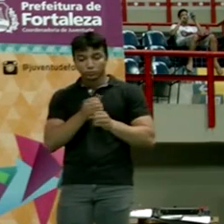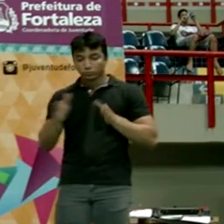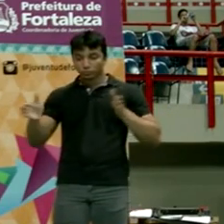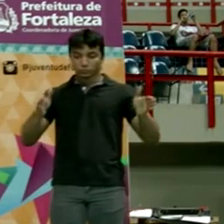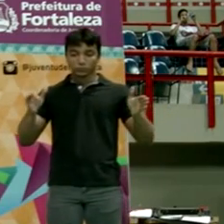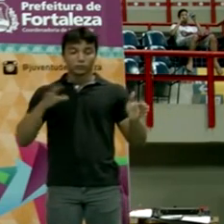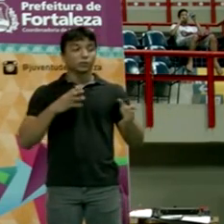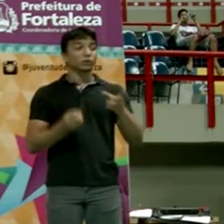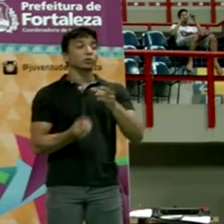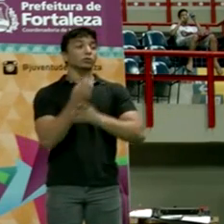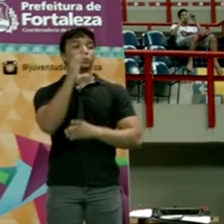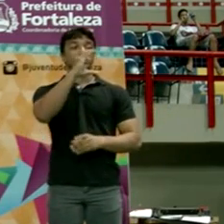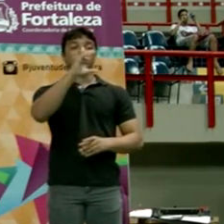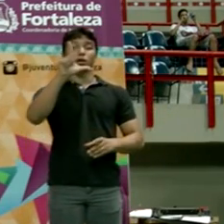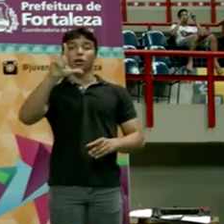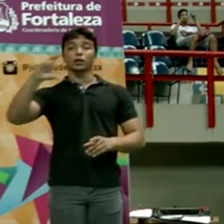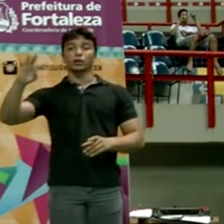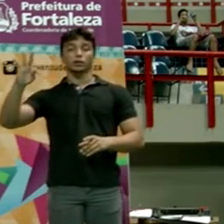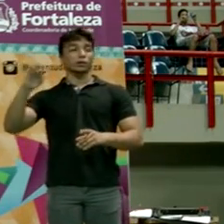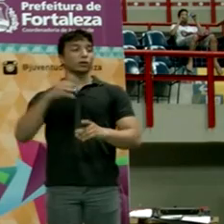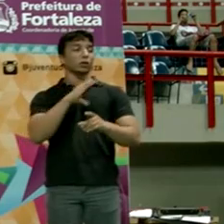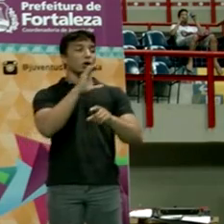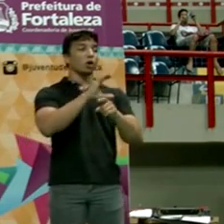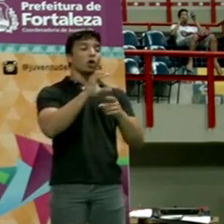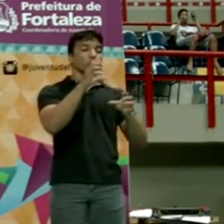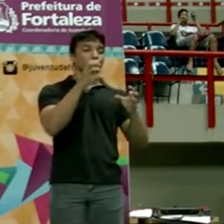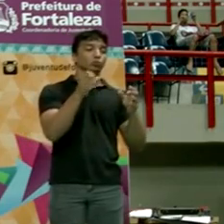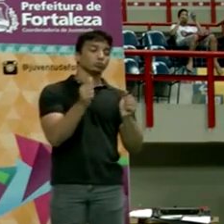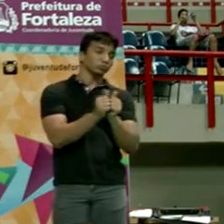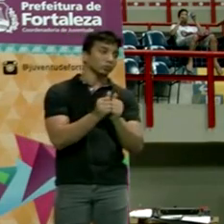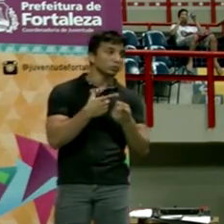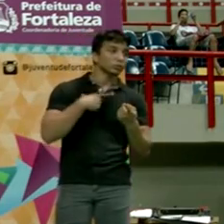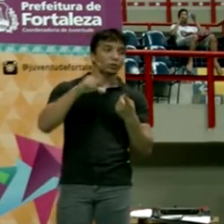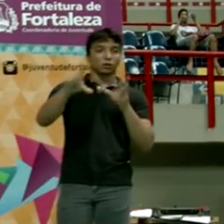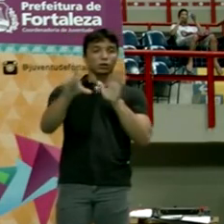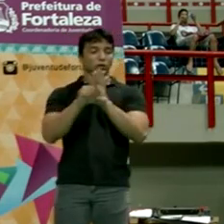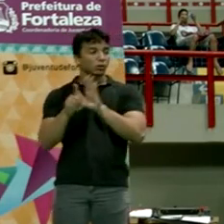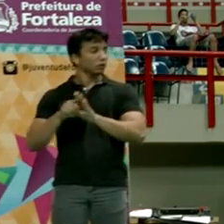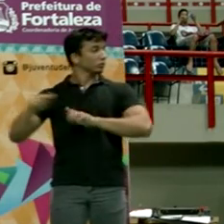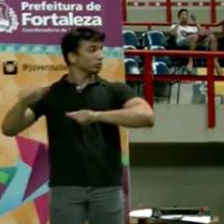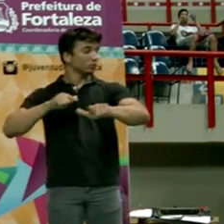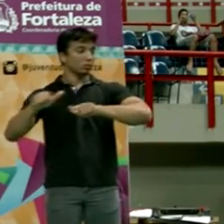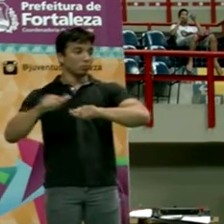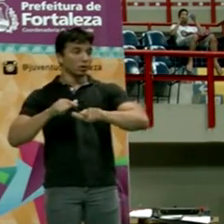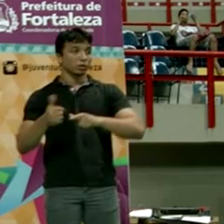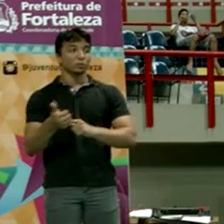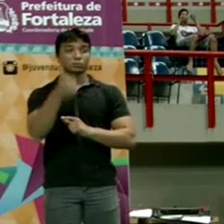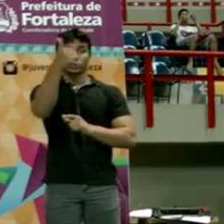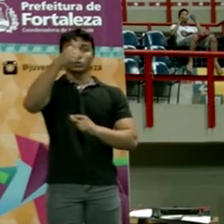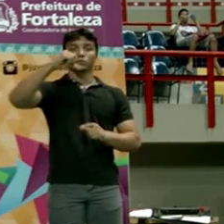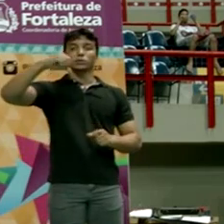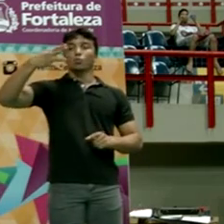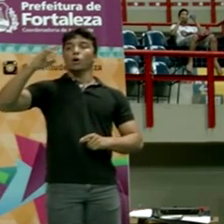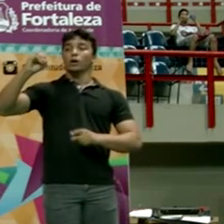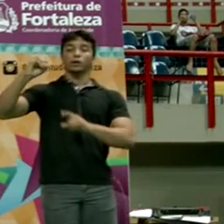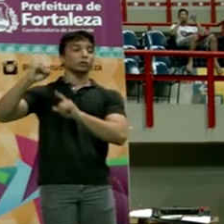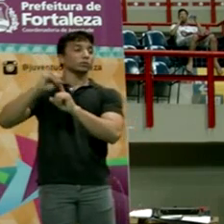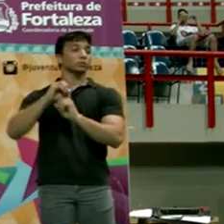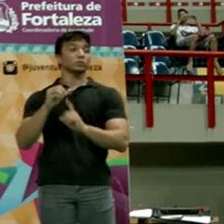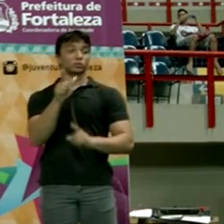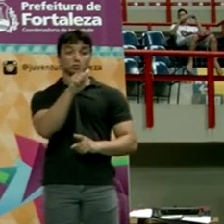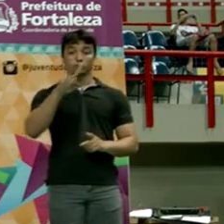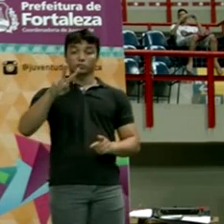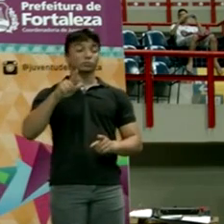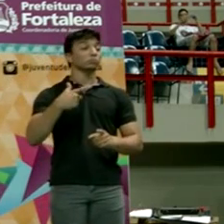vai criar a CLT, a Consolidação das Leis do Trabalho. Em 1940,